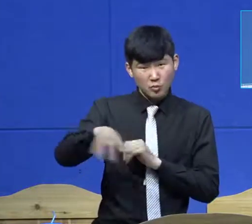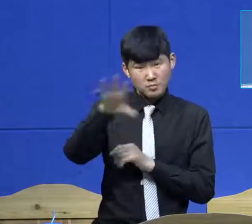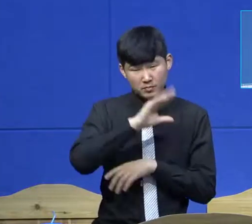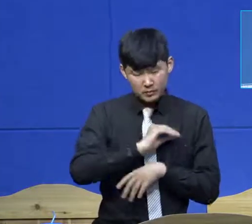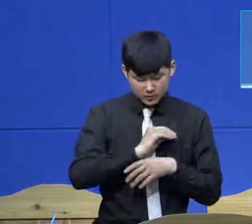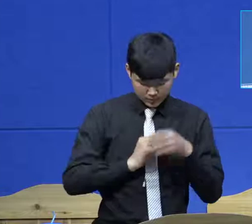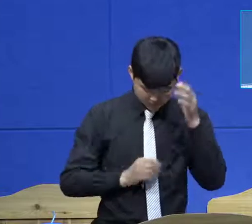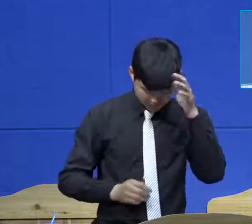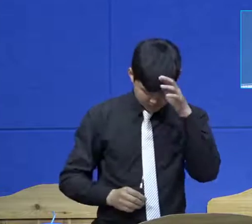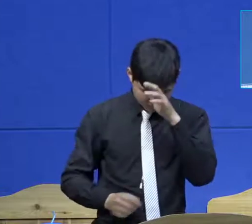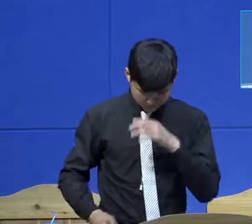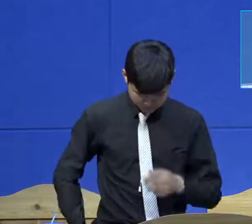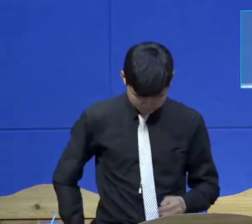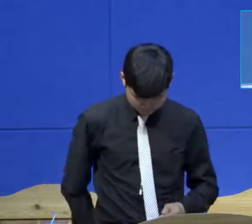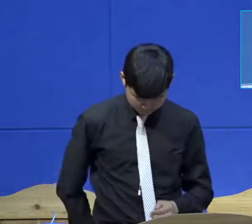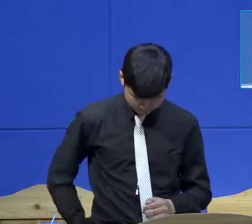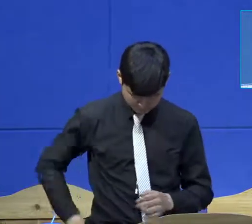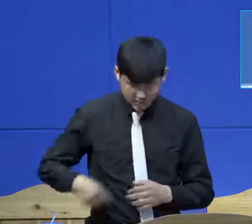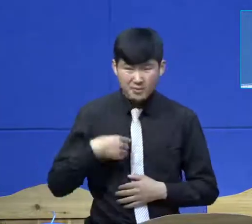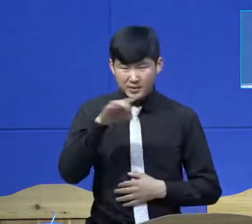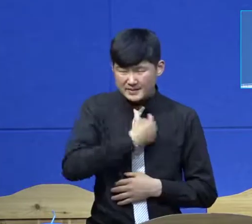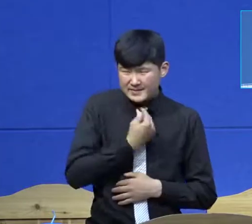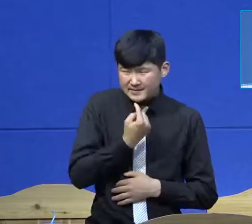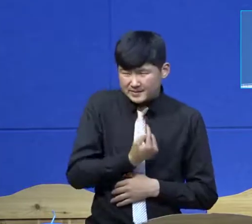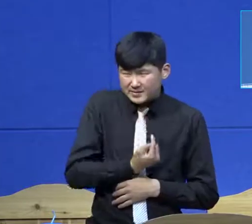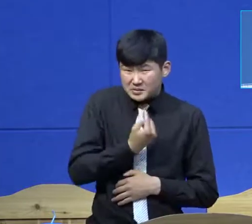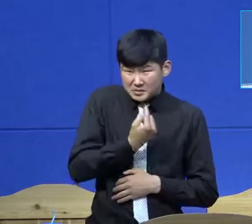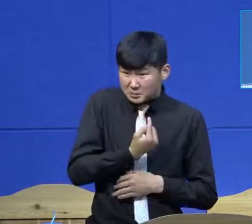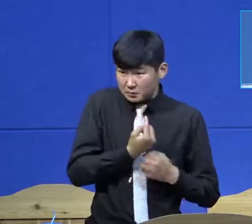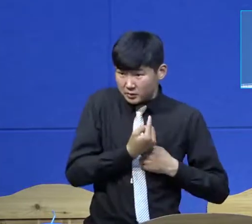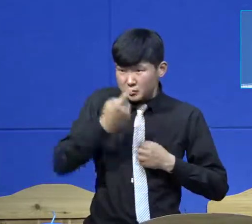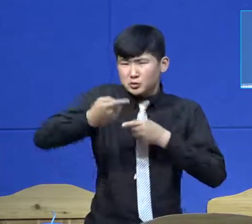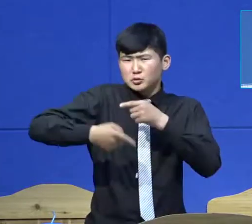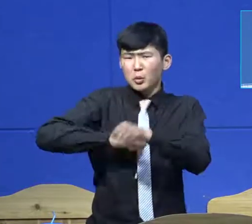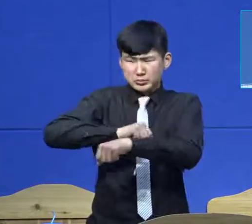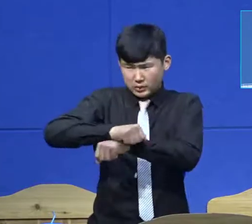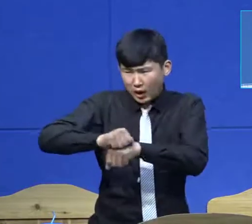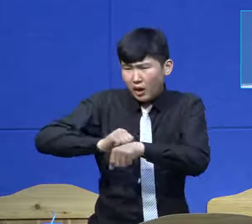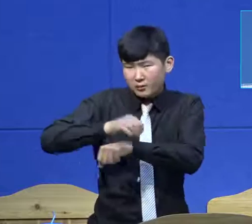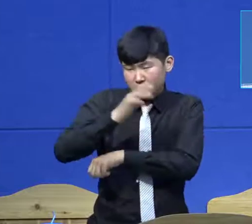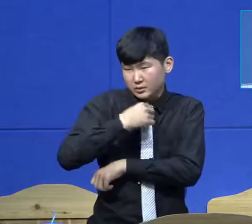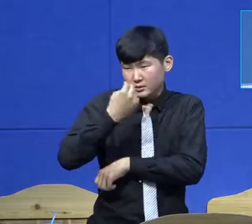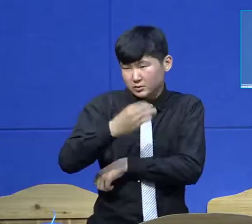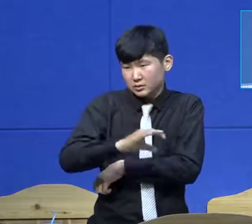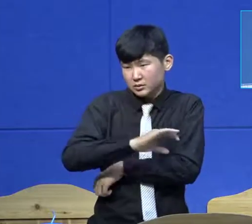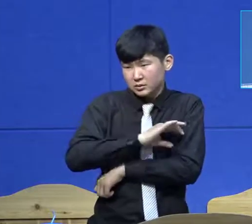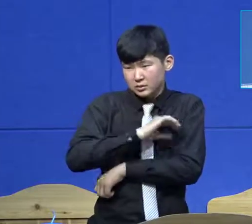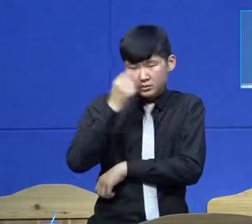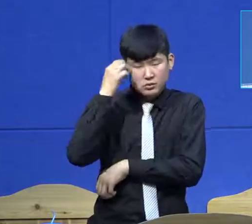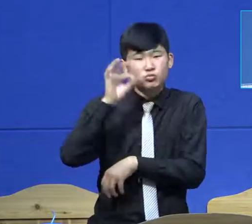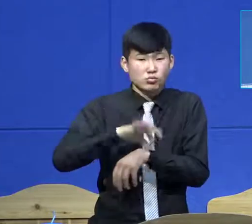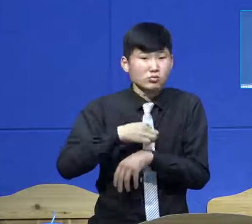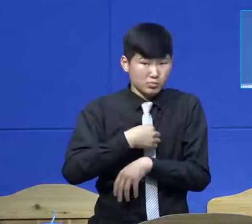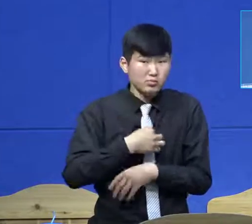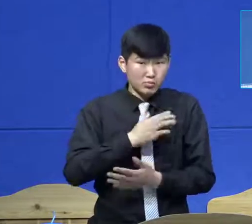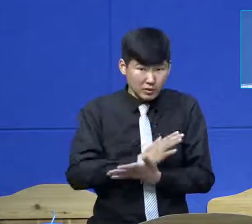бидний найдаж хүлээж байснаас илүү удаан үргэлжлээд байгаа учраас сэтгэл нэлээд бас өвдөж байна. Нэг талаасаа